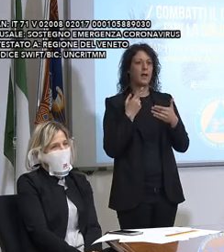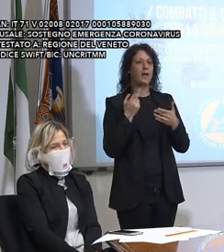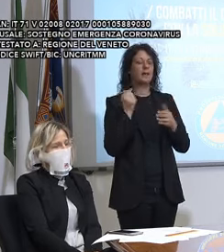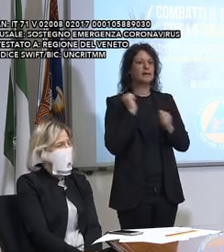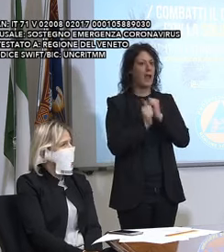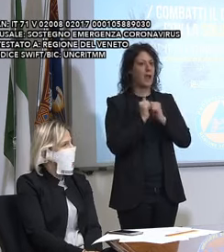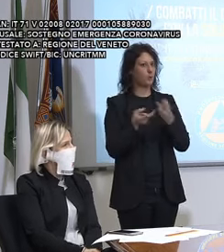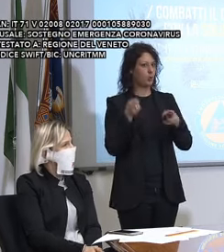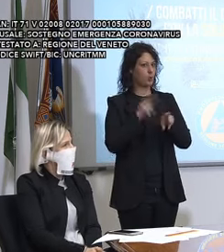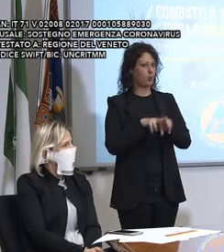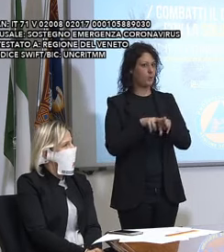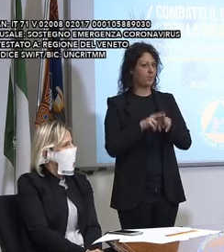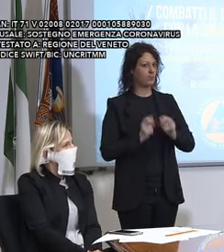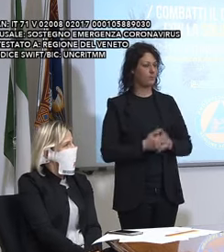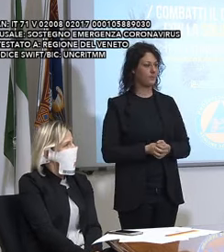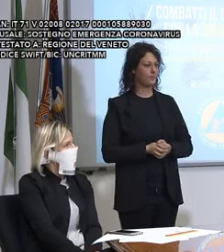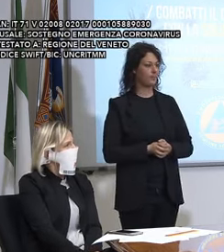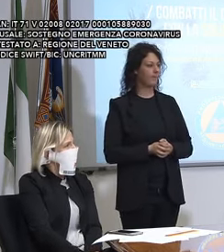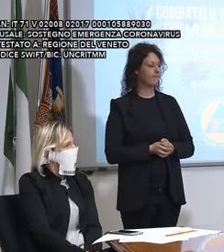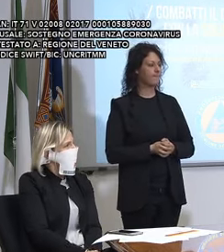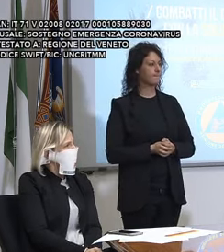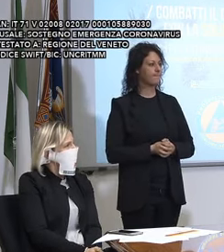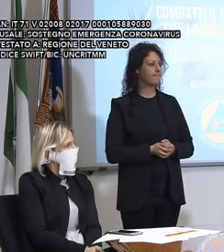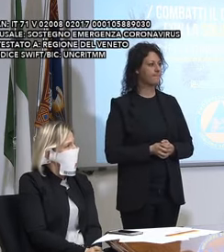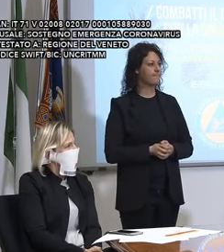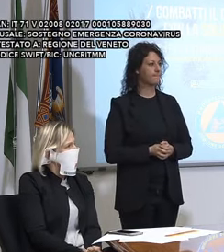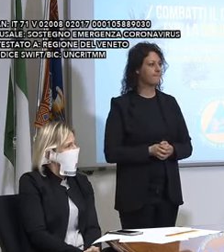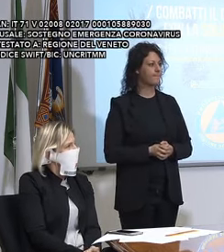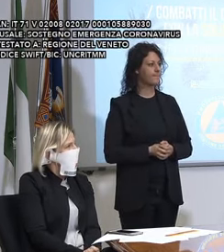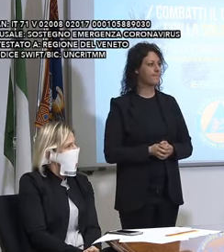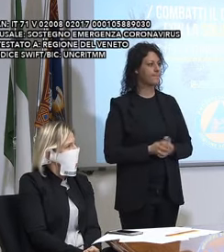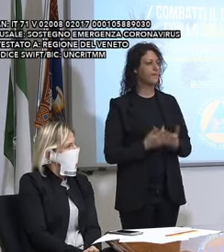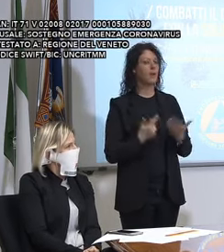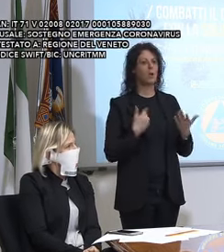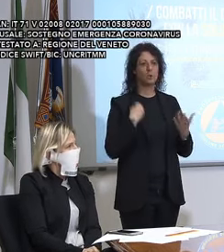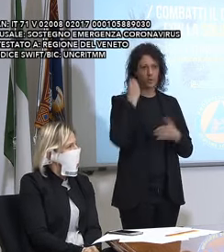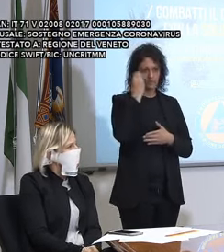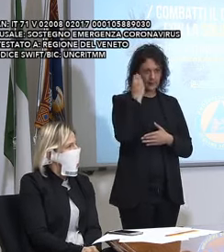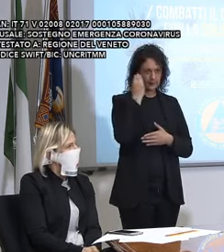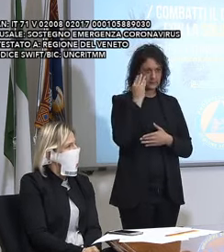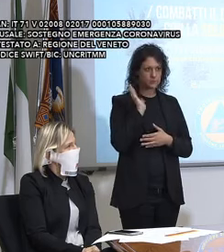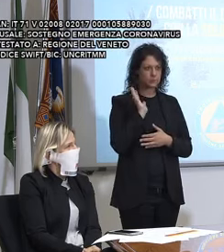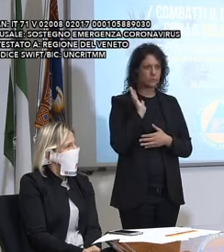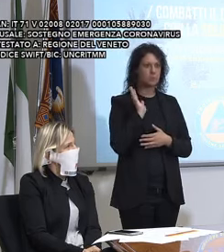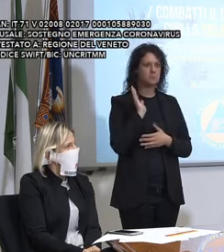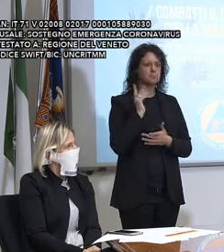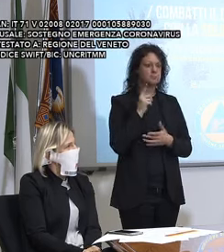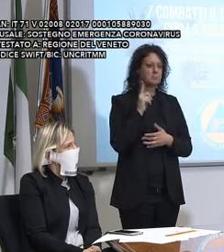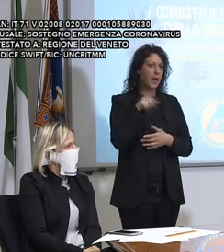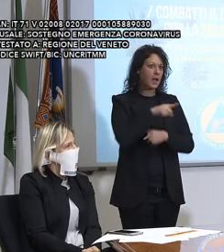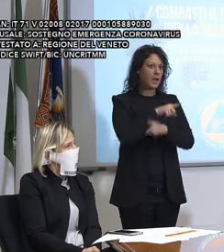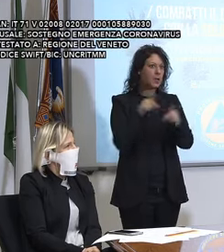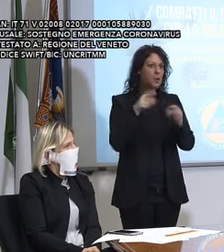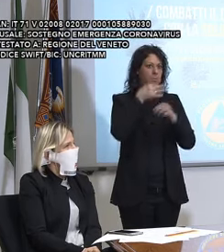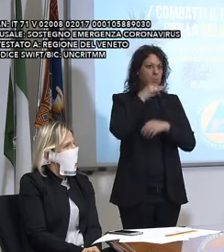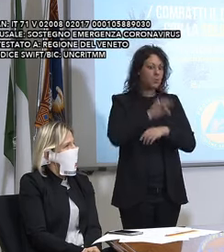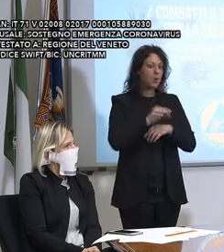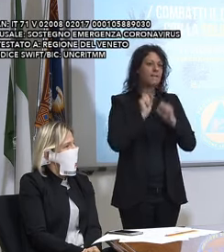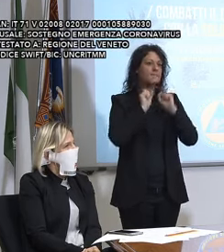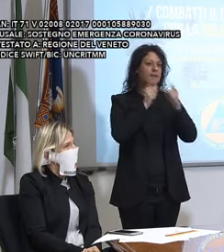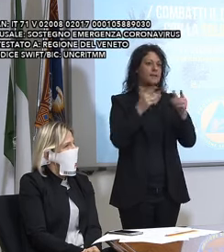fermo restando che penso che forse adesso così in linea di principio sono convinto che anche loro possono fare la vendita a domicilio,